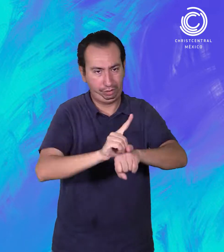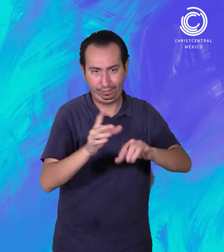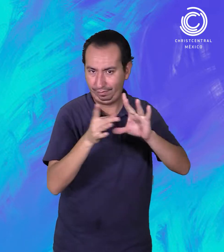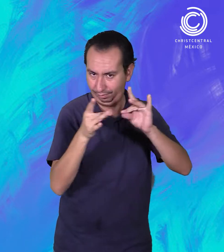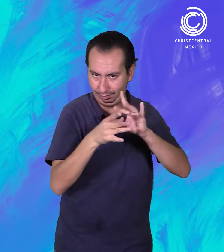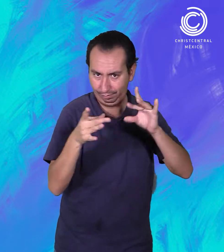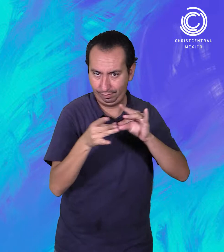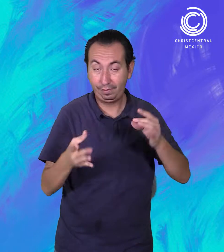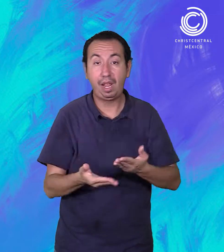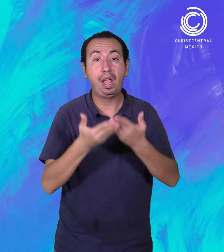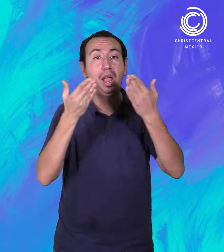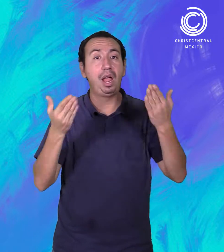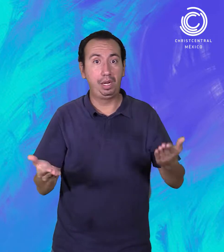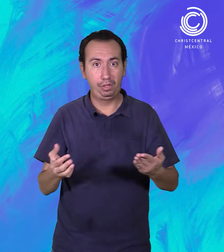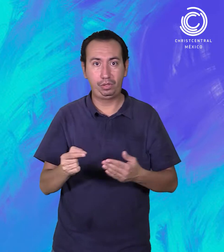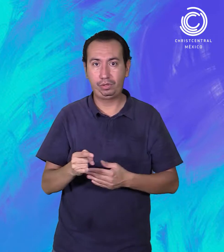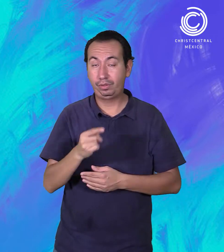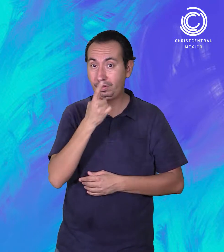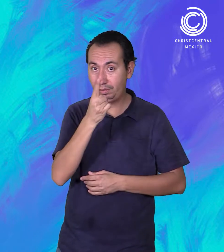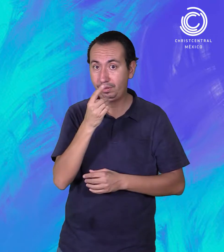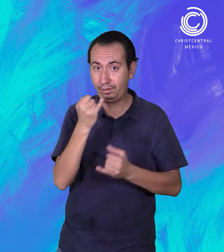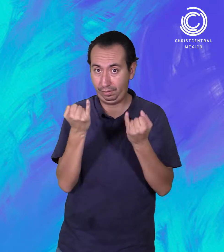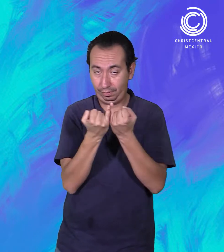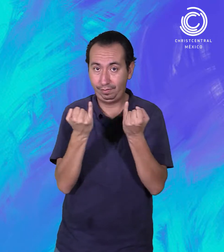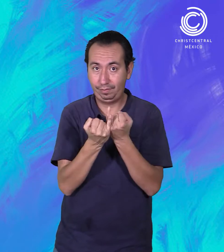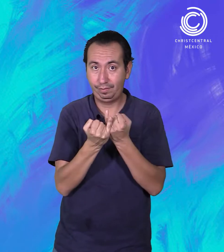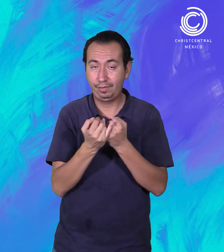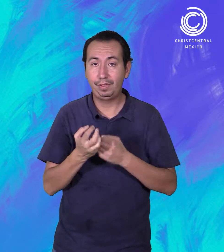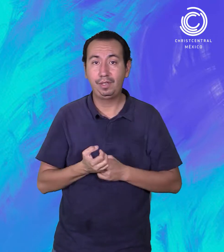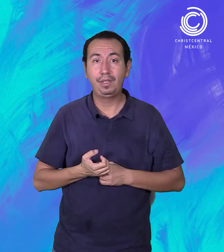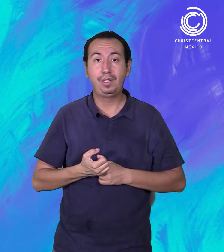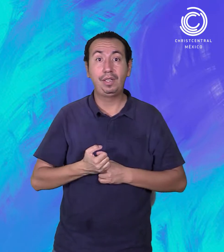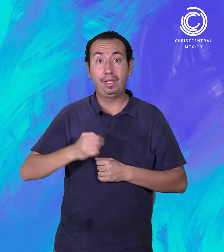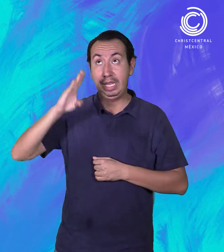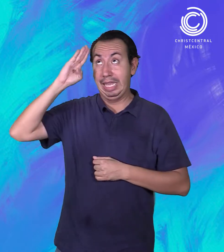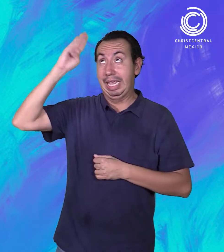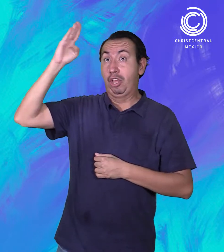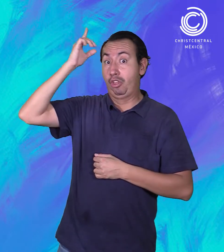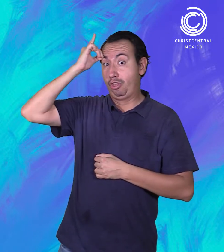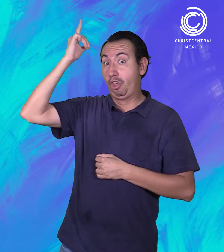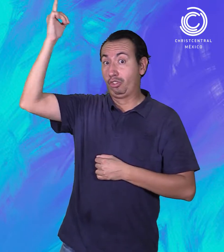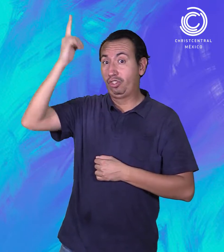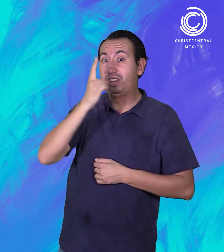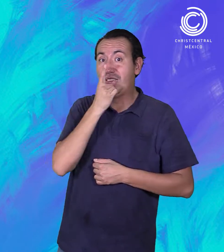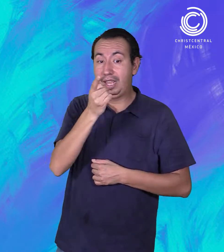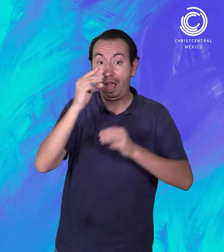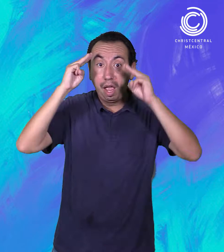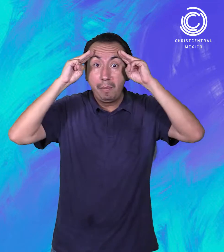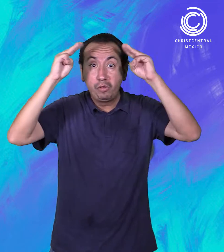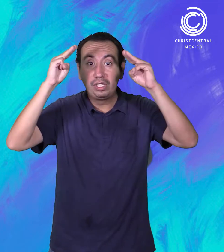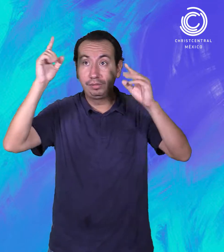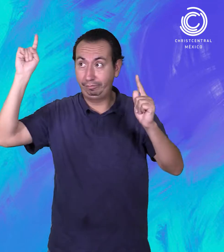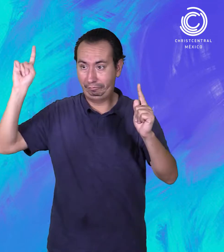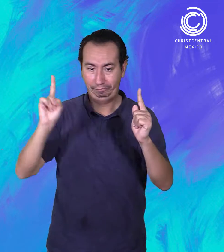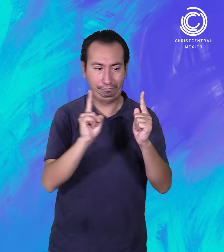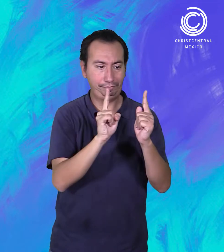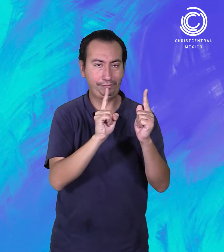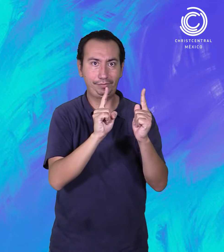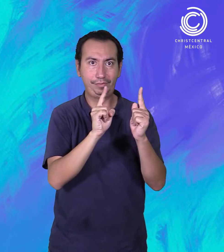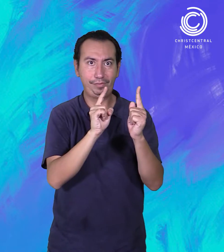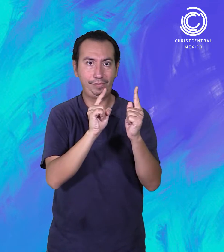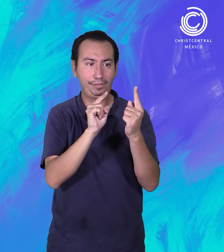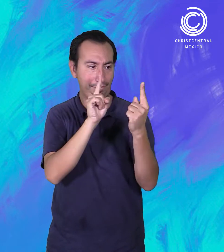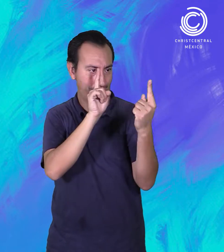Lo interesante aquí, que yo quiero llamar su atención, es que lo que el Señor está diciéndole allí a Moisés es que